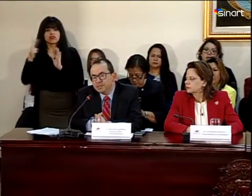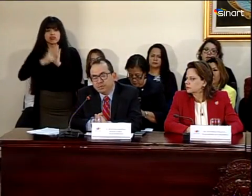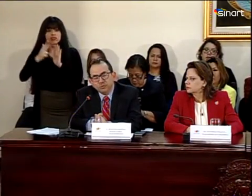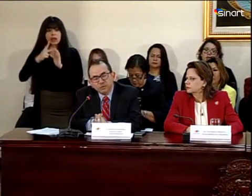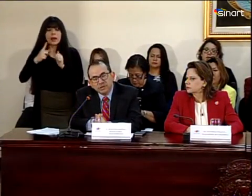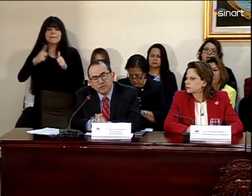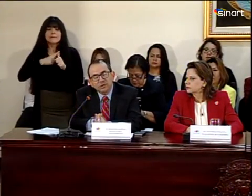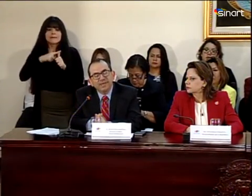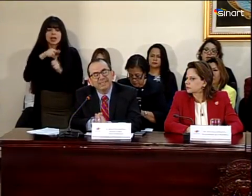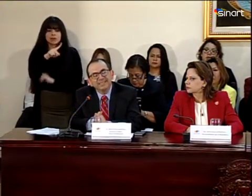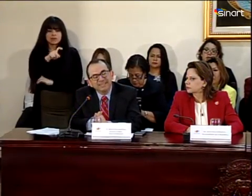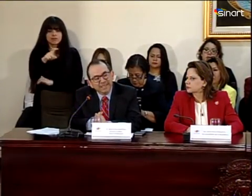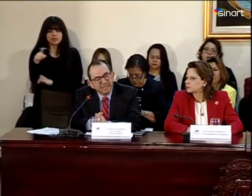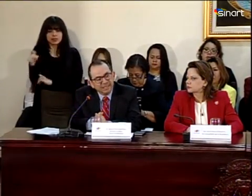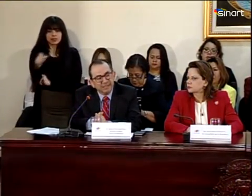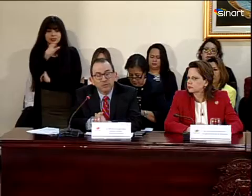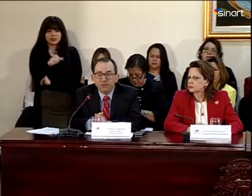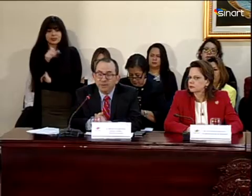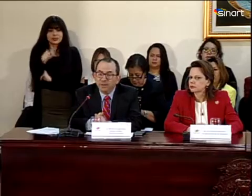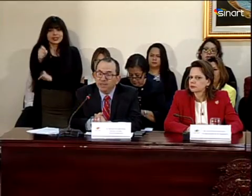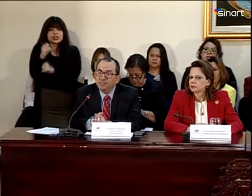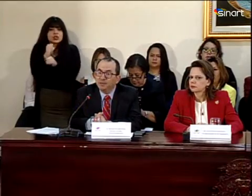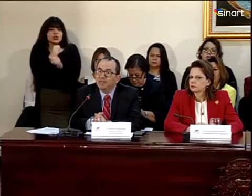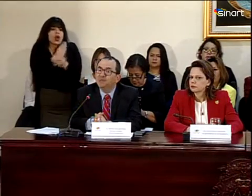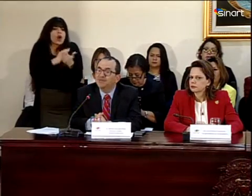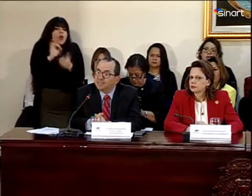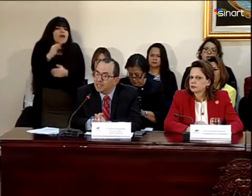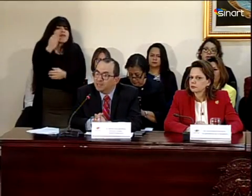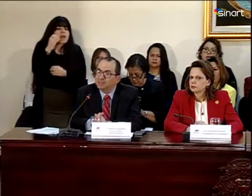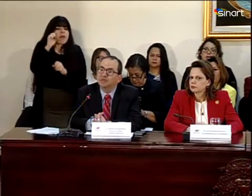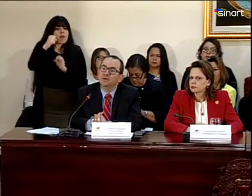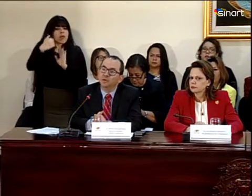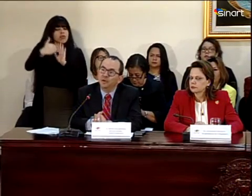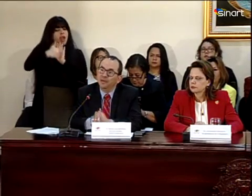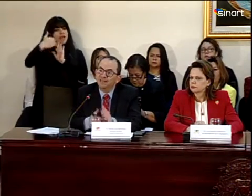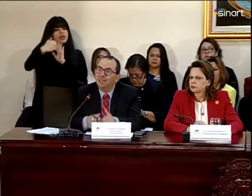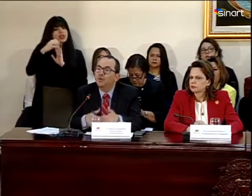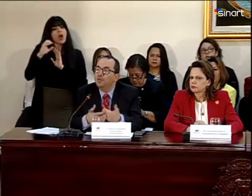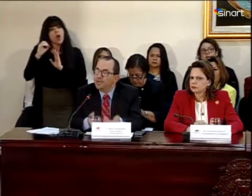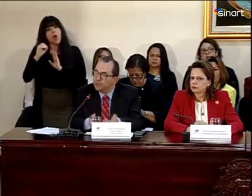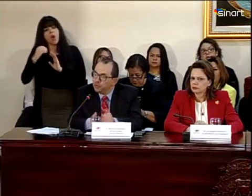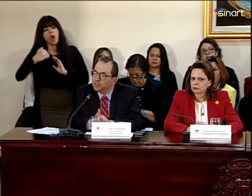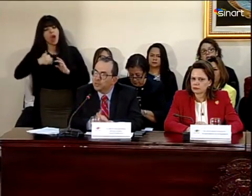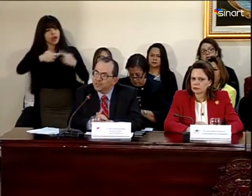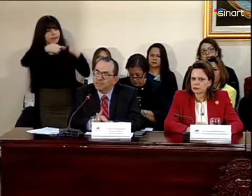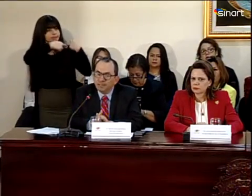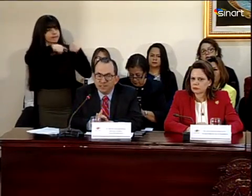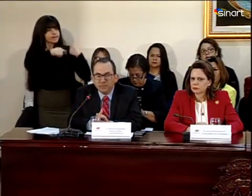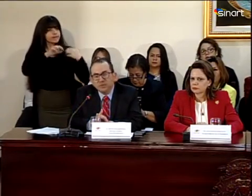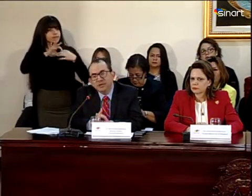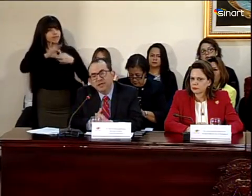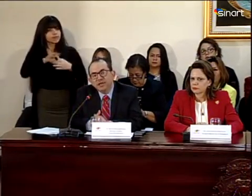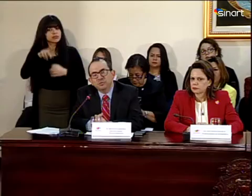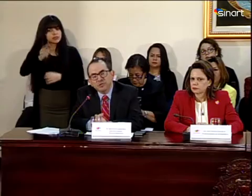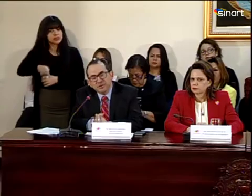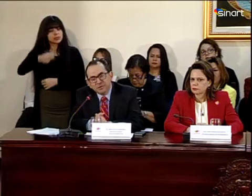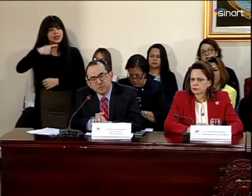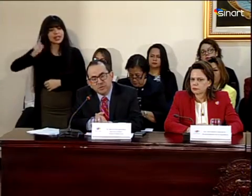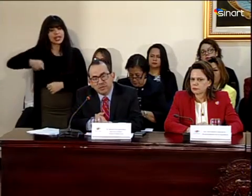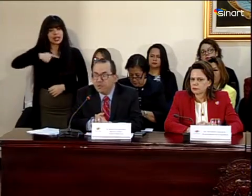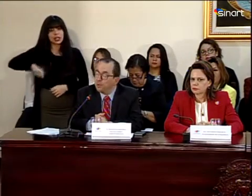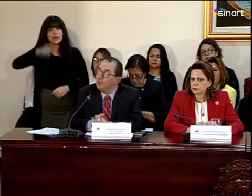primero que ser consultados con aquellas entidades que de alguna manera se vean afectadas o adquieran obligaciones a partir del decreto. Es por